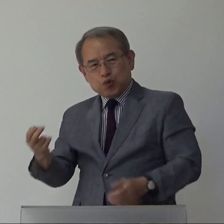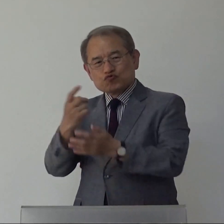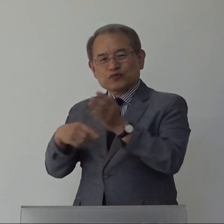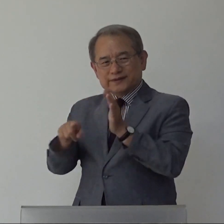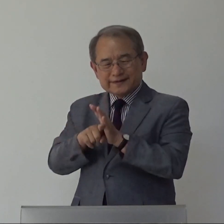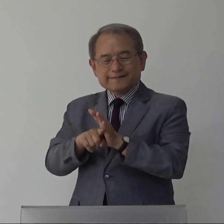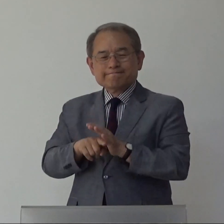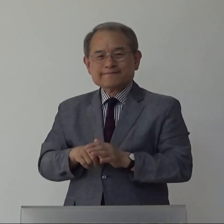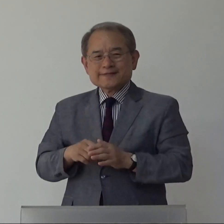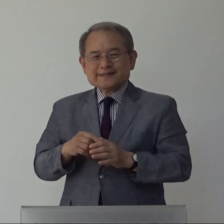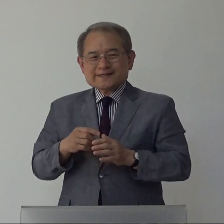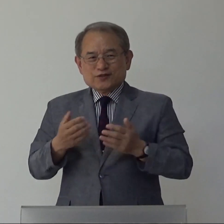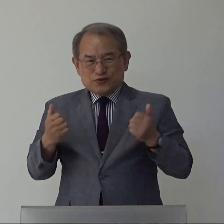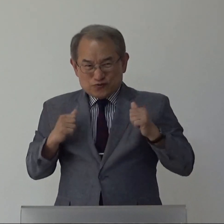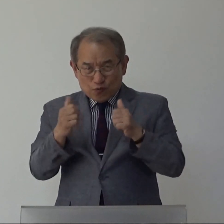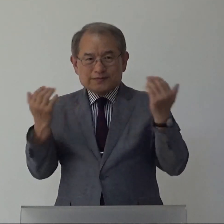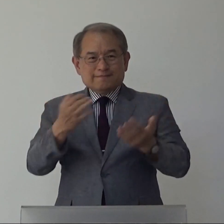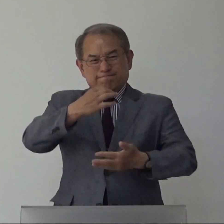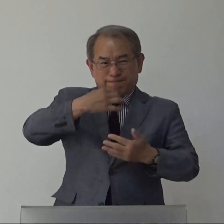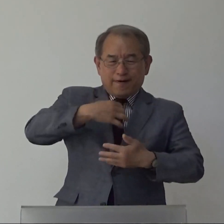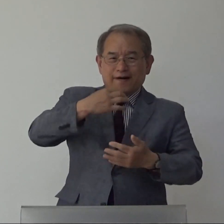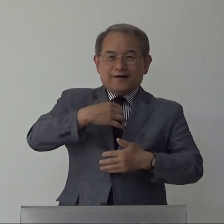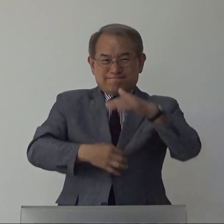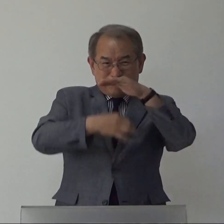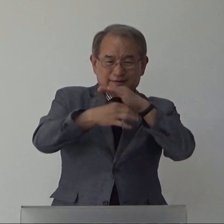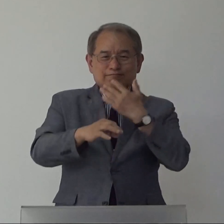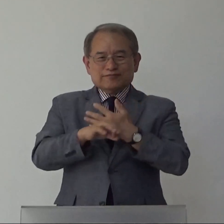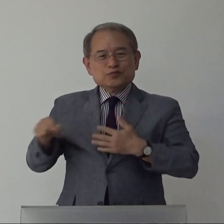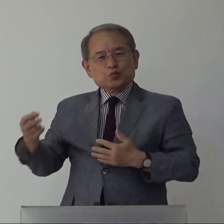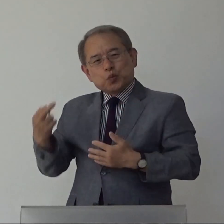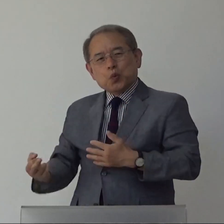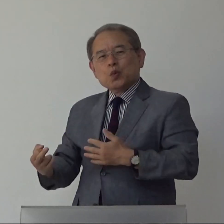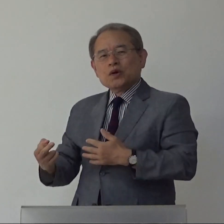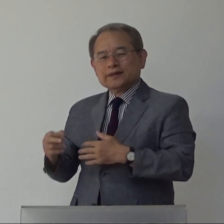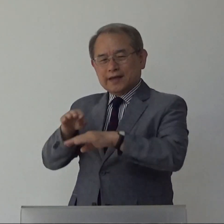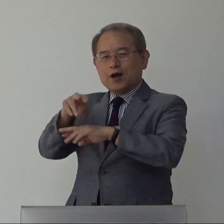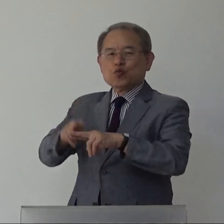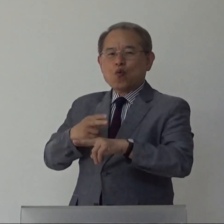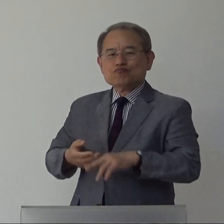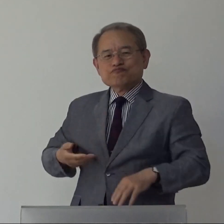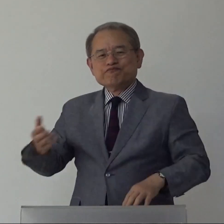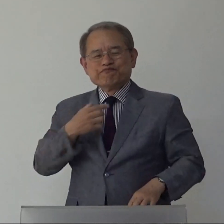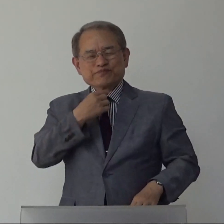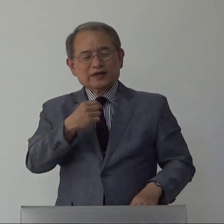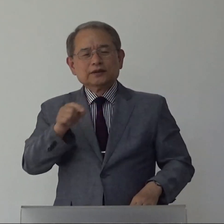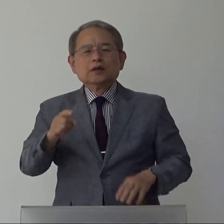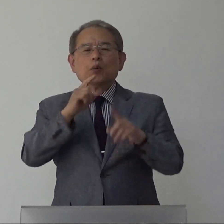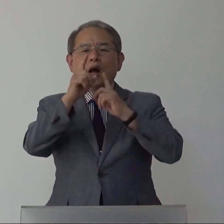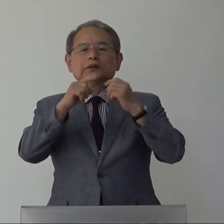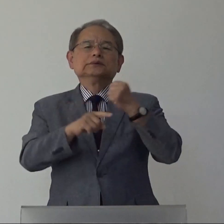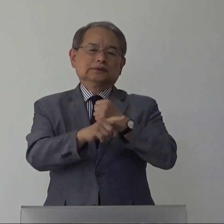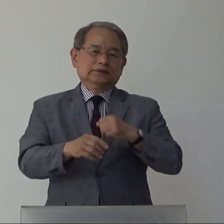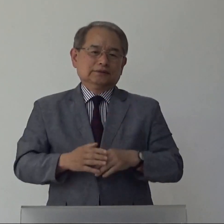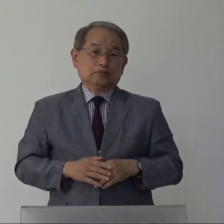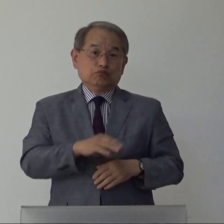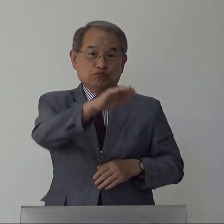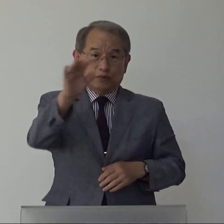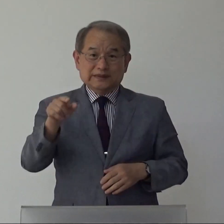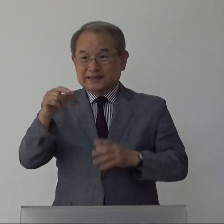아저씨에게 차를 사주는 형이 있다는 이야기를 듣고 이 초등학생은 나도 그런 형이 됐으면 좋겠다 하고